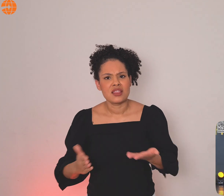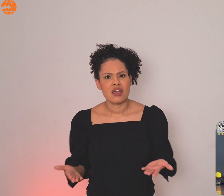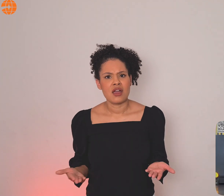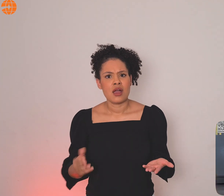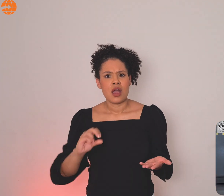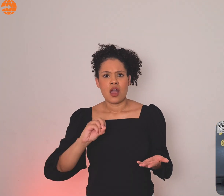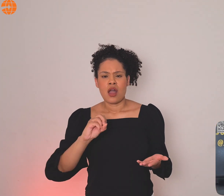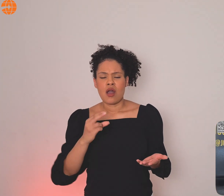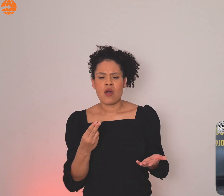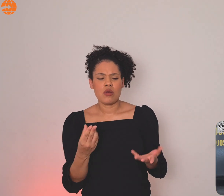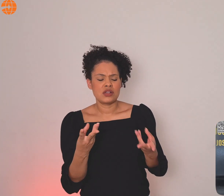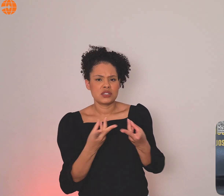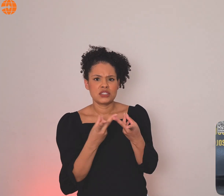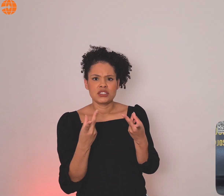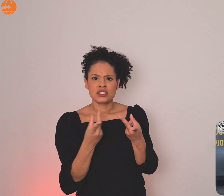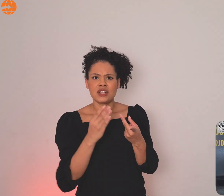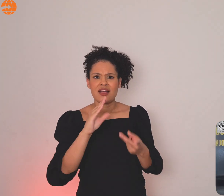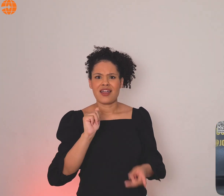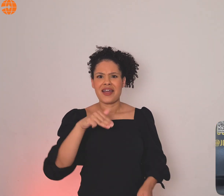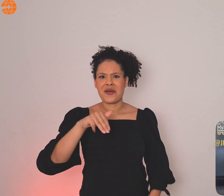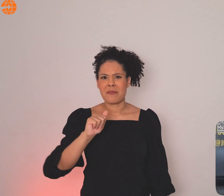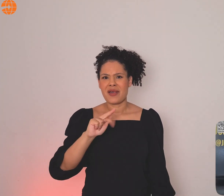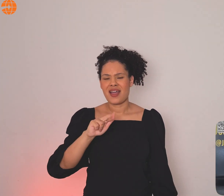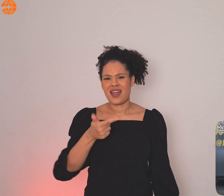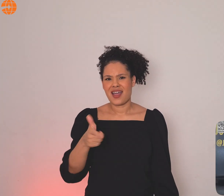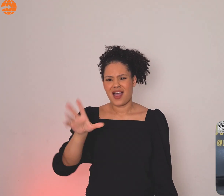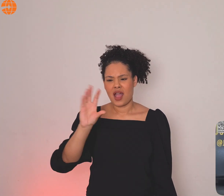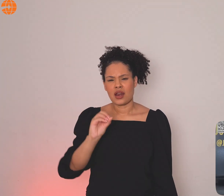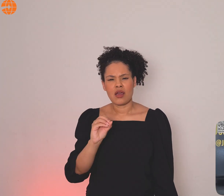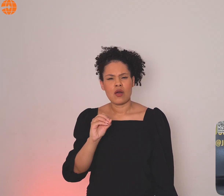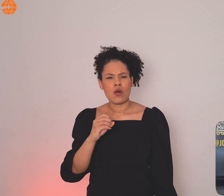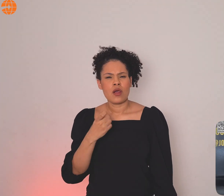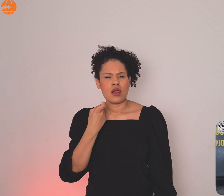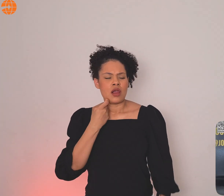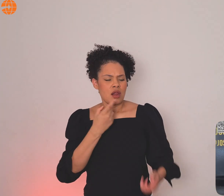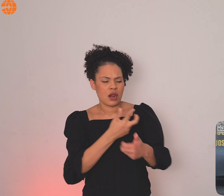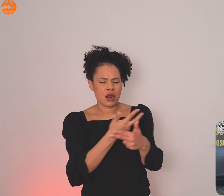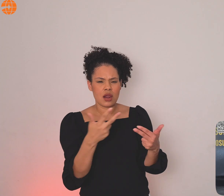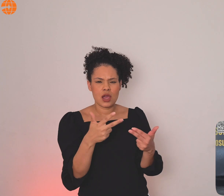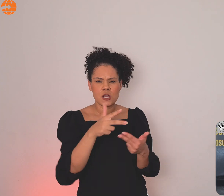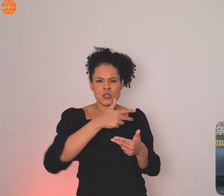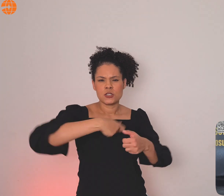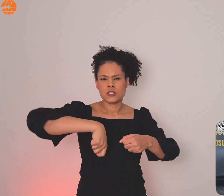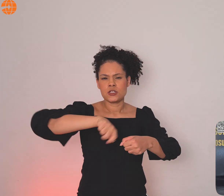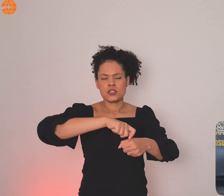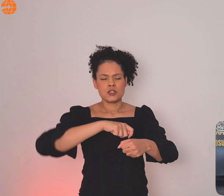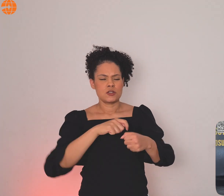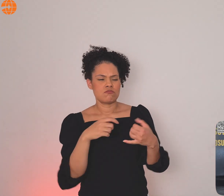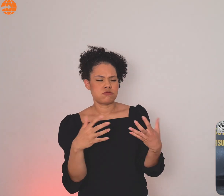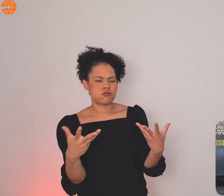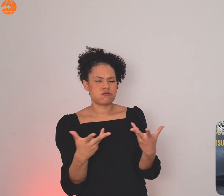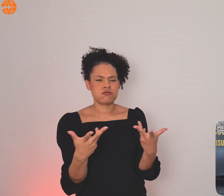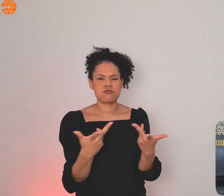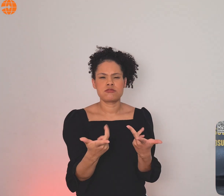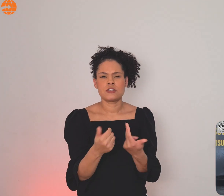um camarão na moranga diferente que vai fazer você daqui a pouco montar o Moranga Shopping.